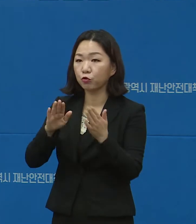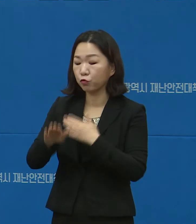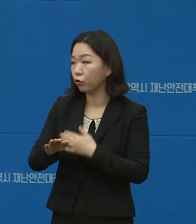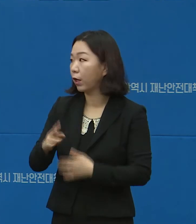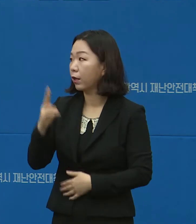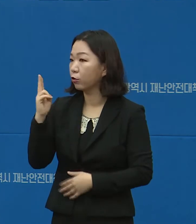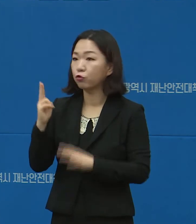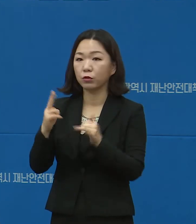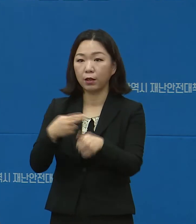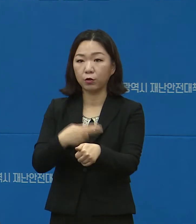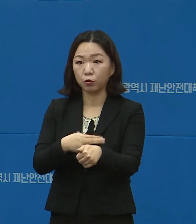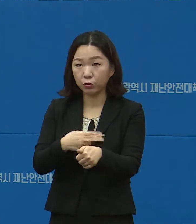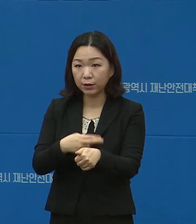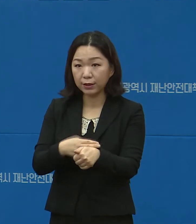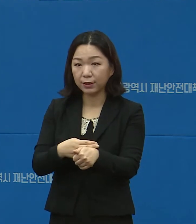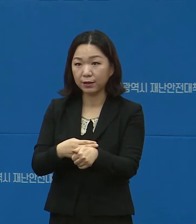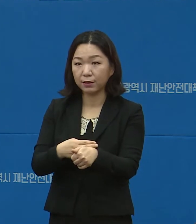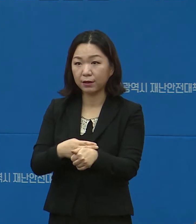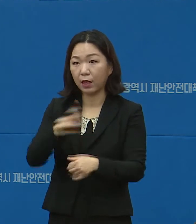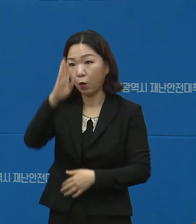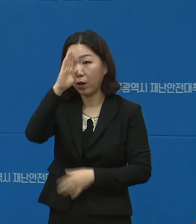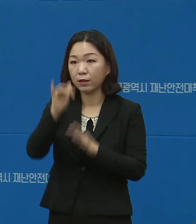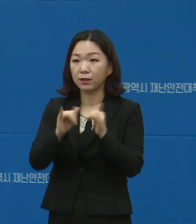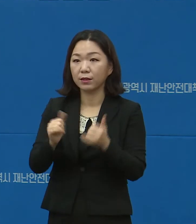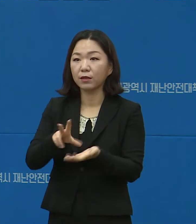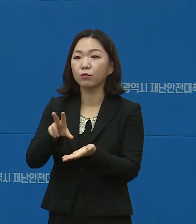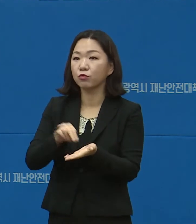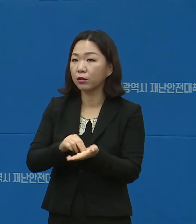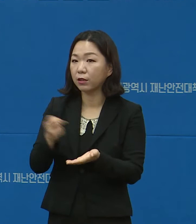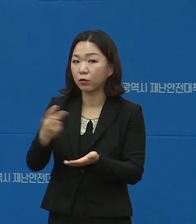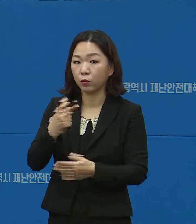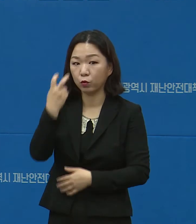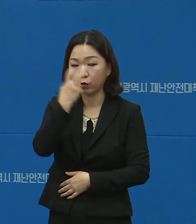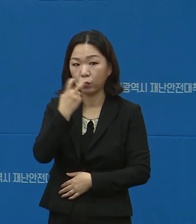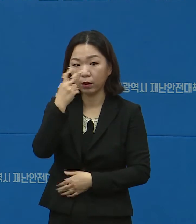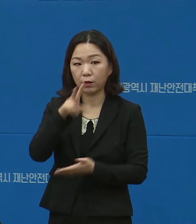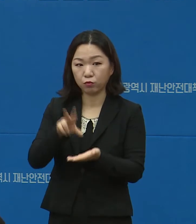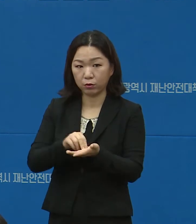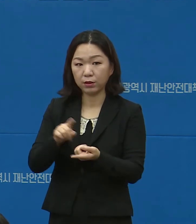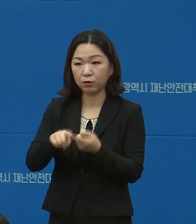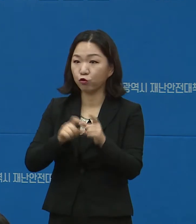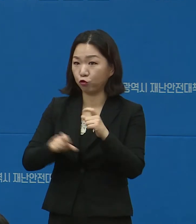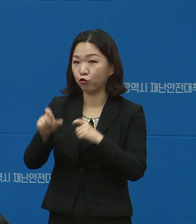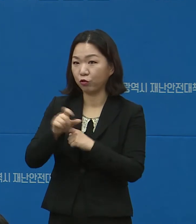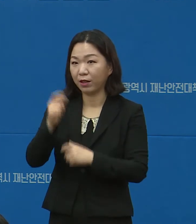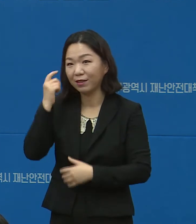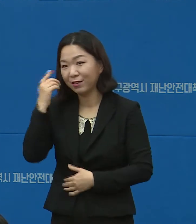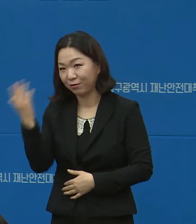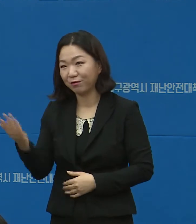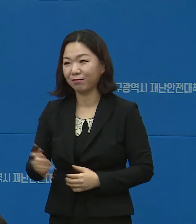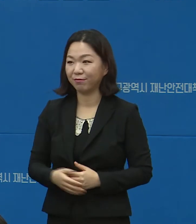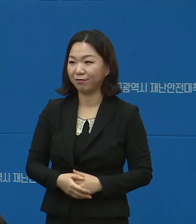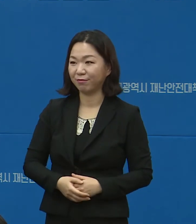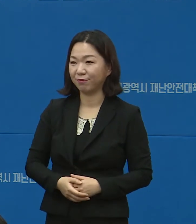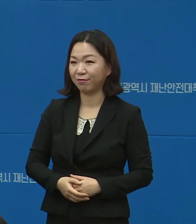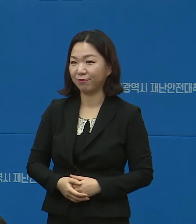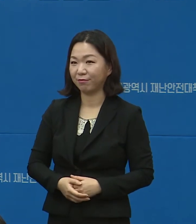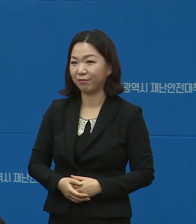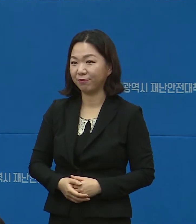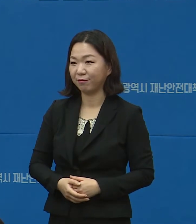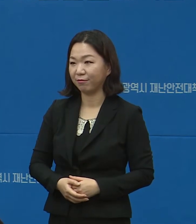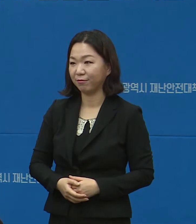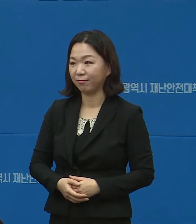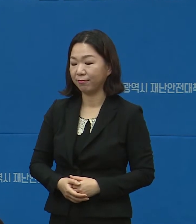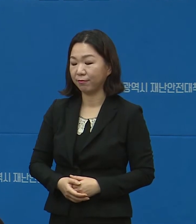분 교수님께 환자들의 문제나 역학조사 문제는 추가로 여러분들께 질문해 주시기 바랍니다.